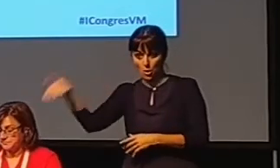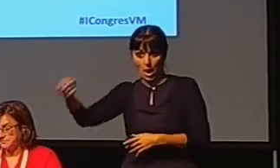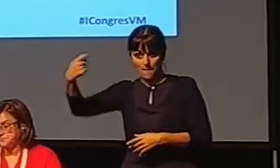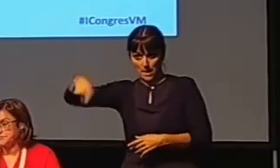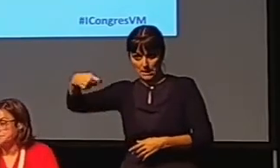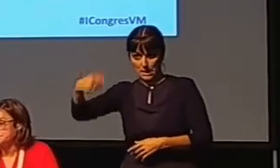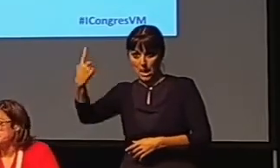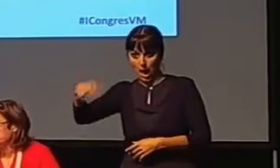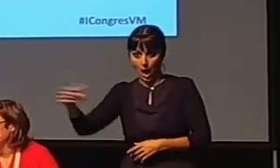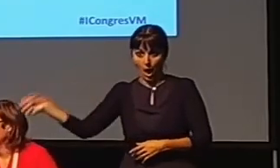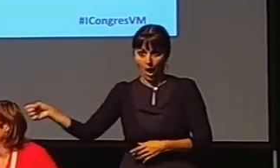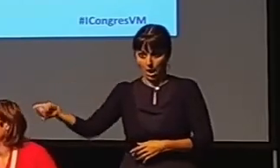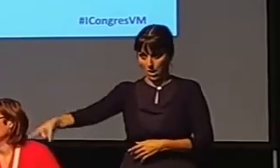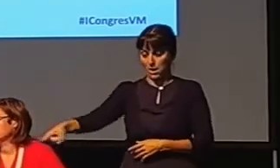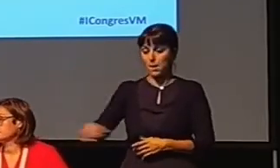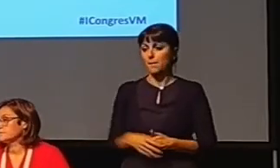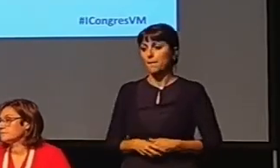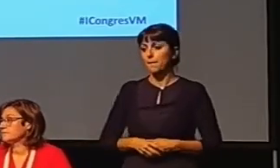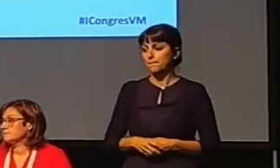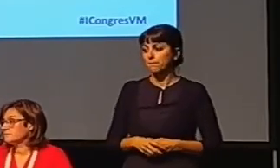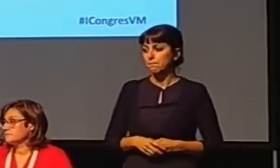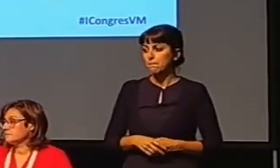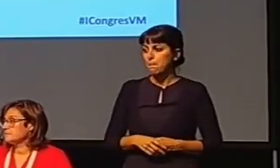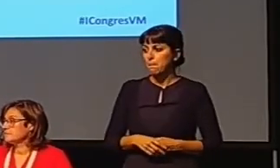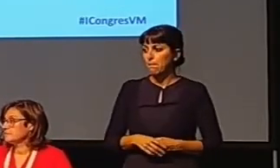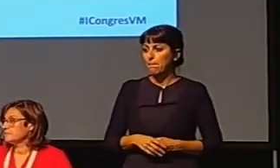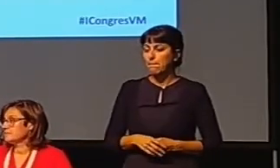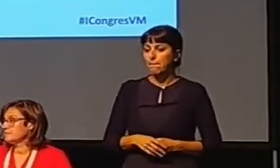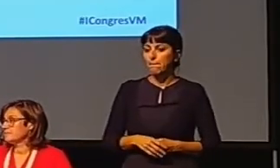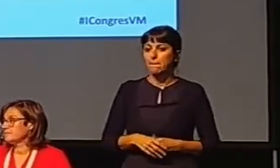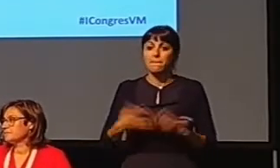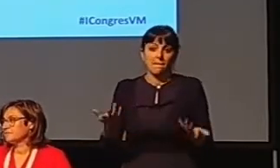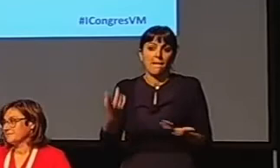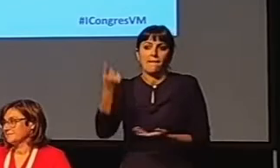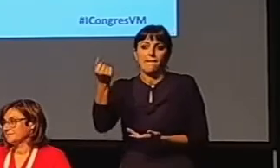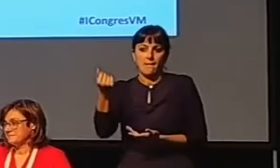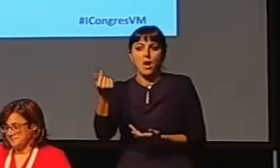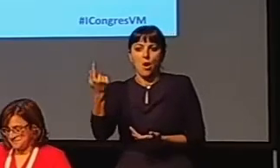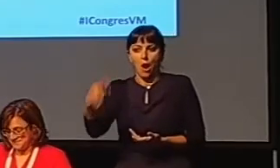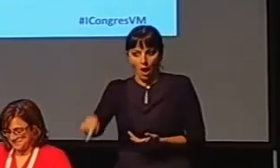present, em van encarregar d'entrar els diners al Pacte d'Estado.